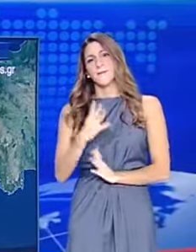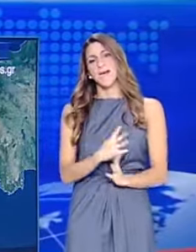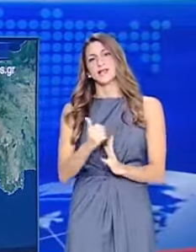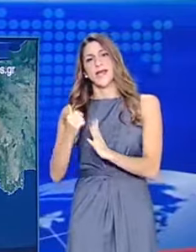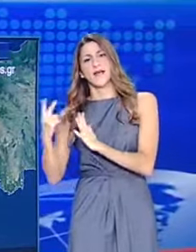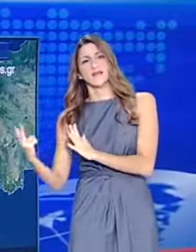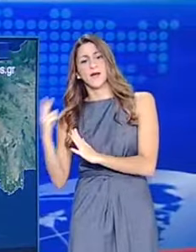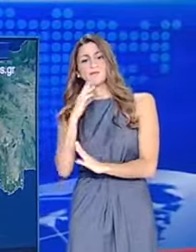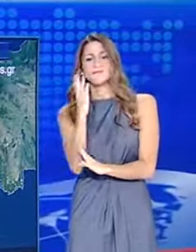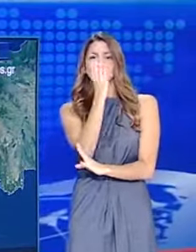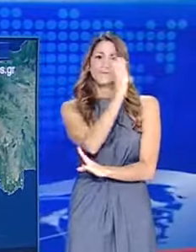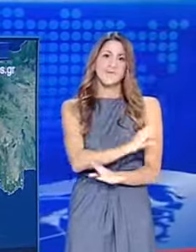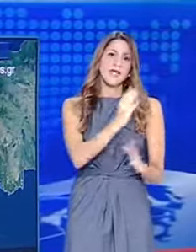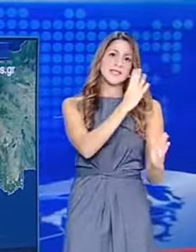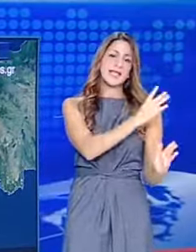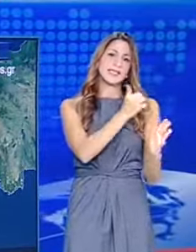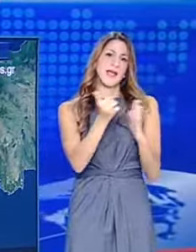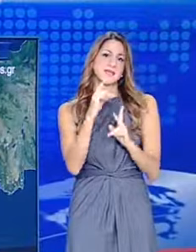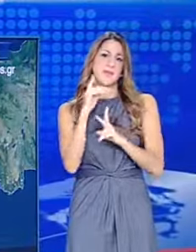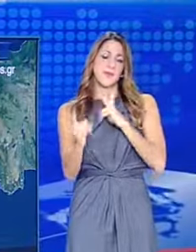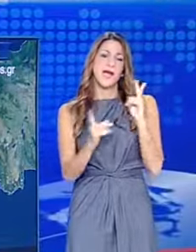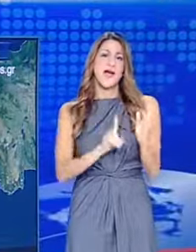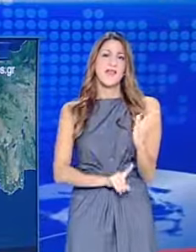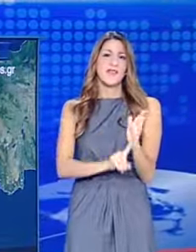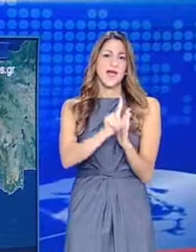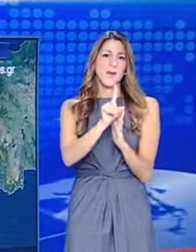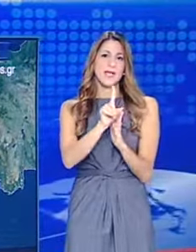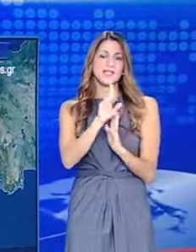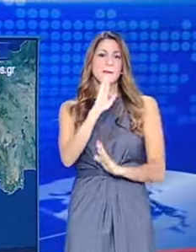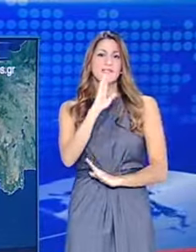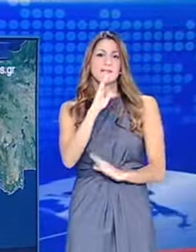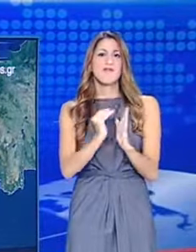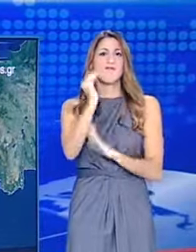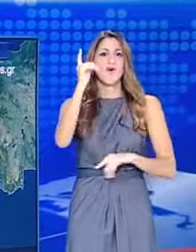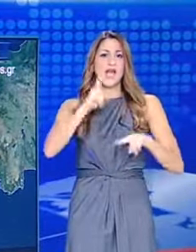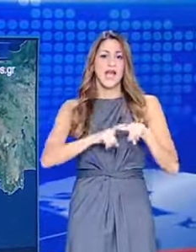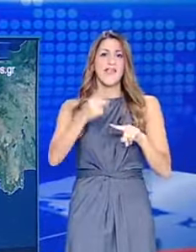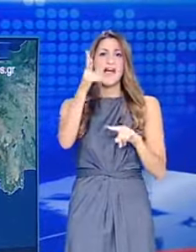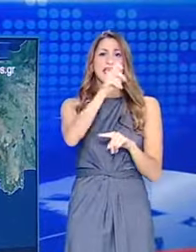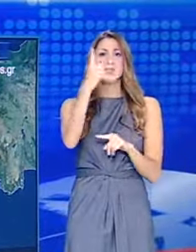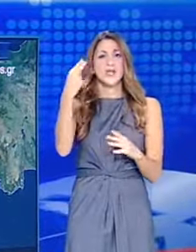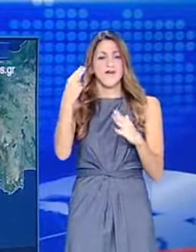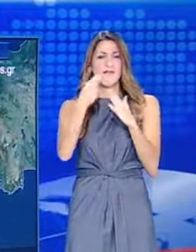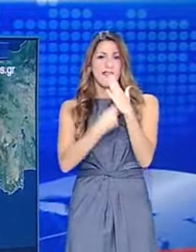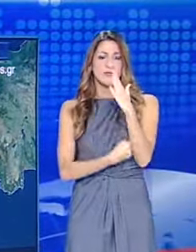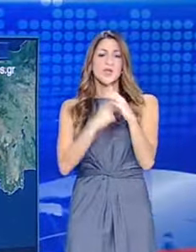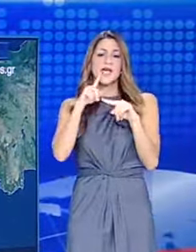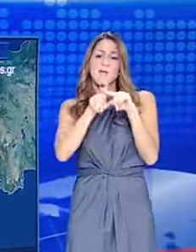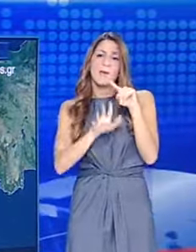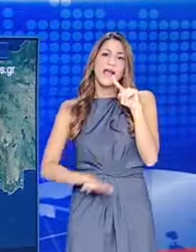αιγαίο βόρη οι 4 με 6 μποφόρ η θερμοκρασία θα ανέβει το μεσημέρι στη βόρεια ελλάδα έως 21° και στην υπόλοιπη χώρα έως 23